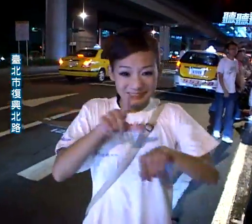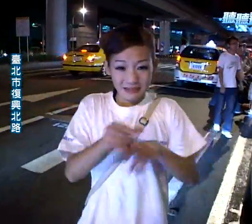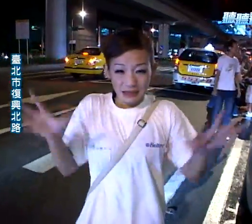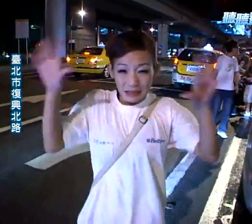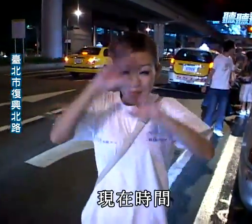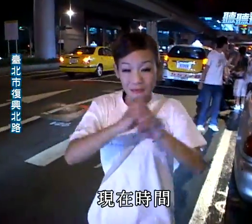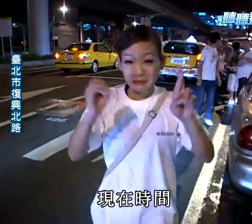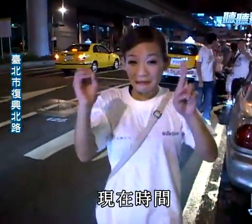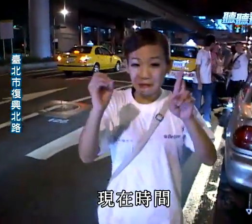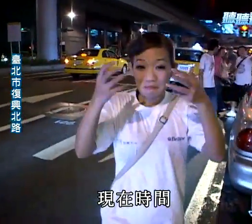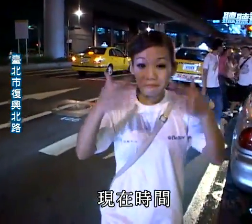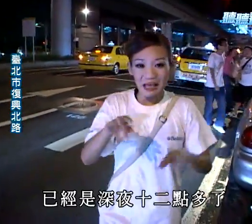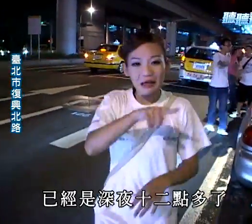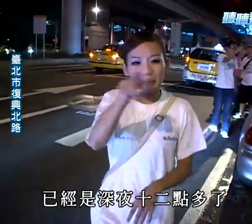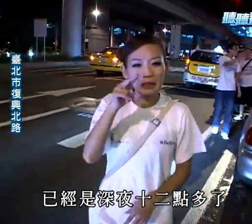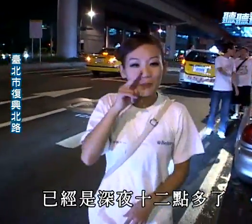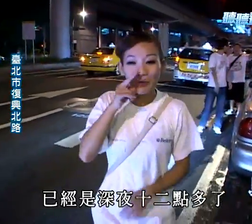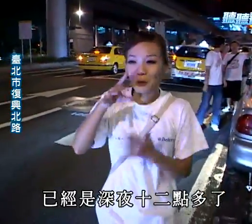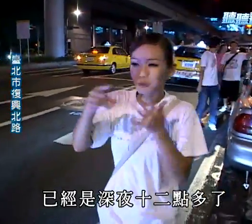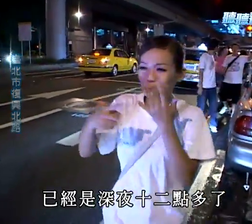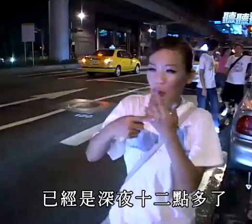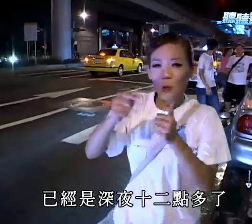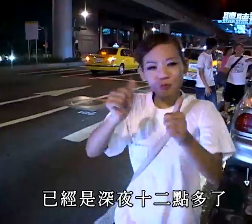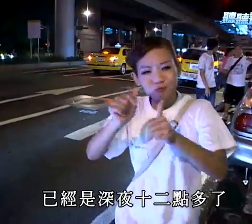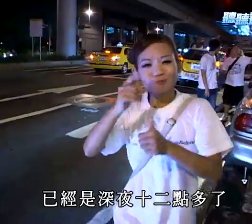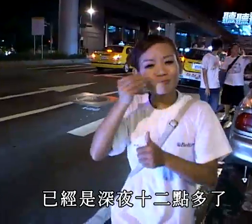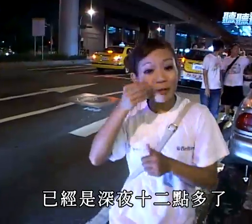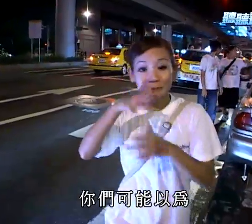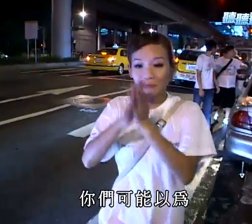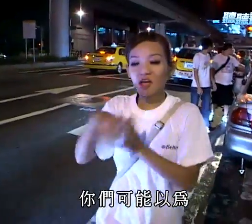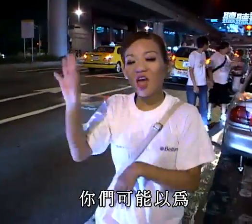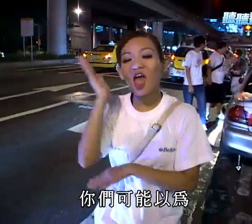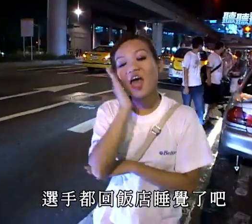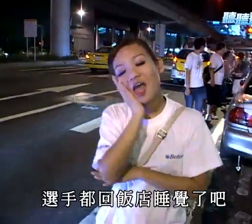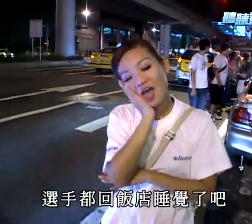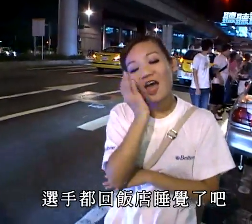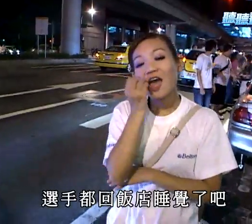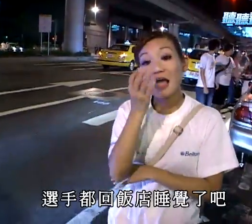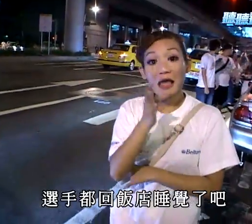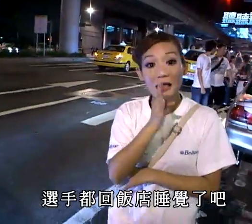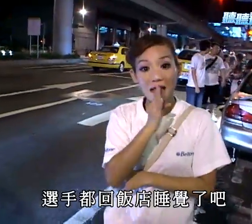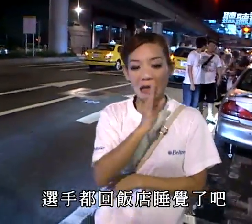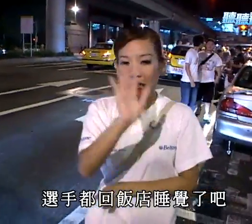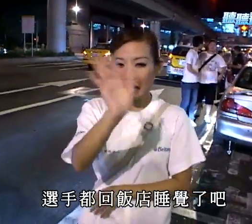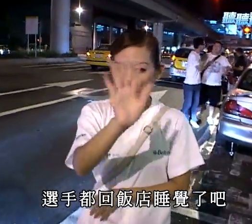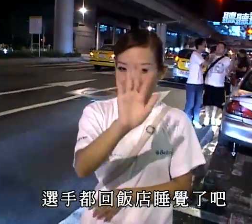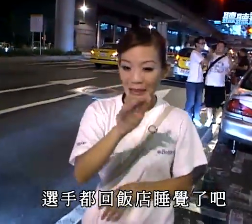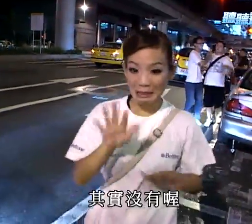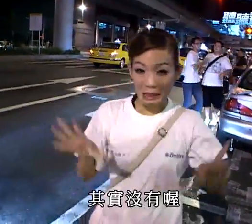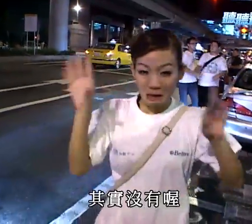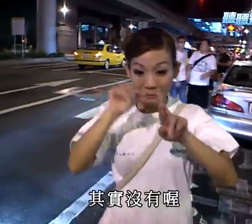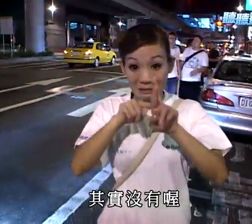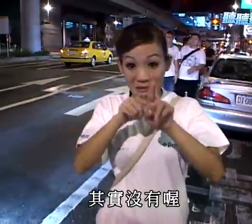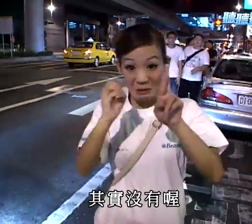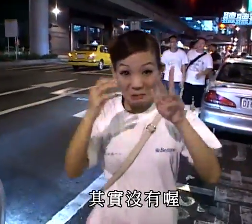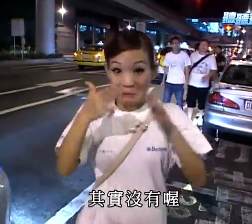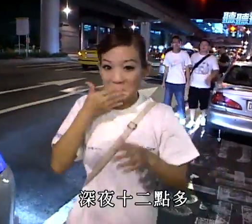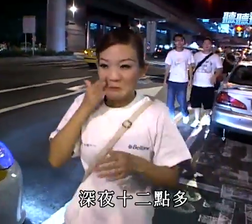现在时间已经是深夜12点多了，你们可能以为选手都回饭店睡觉了吧？ 其实没有哦， 深夜